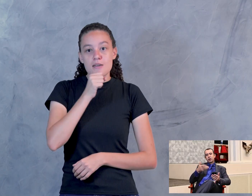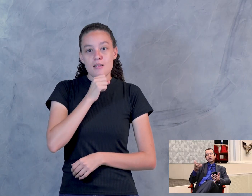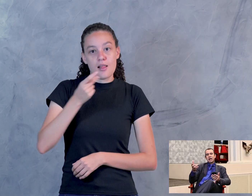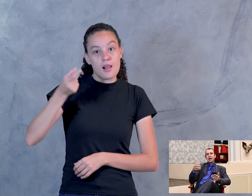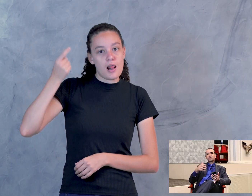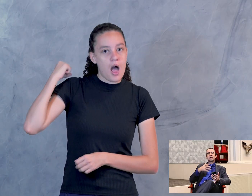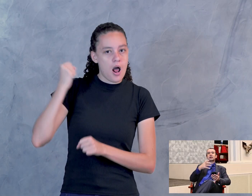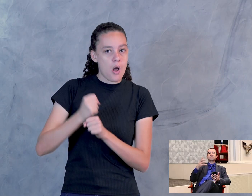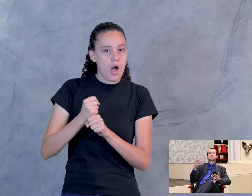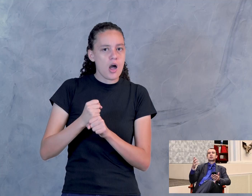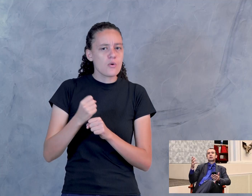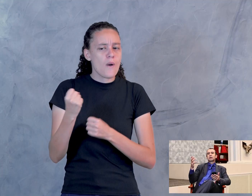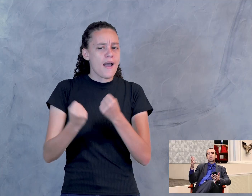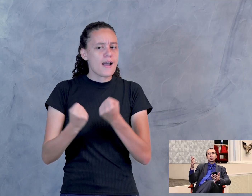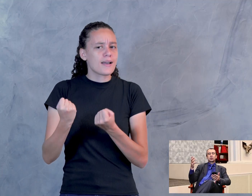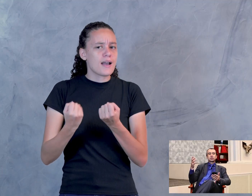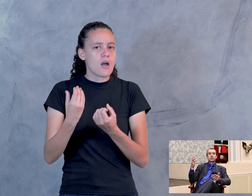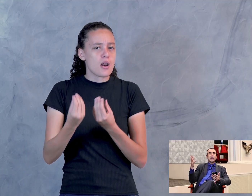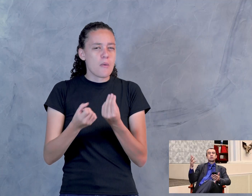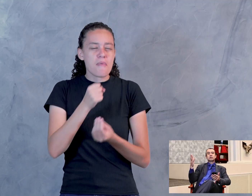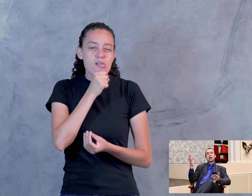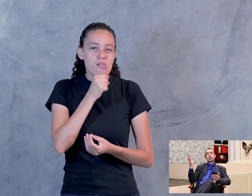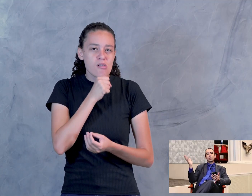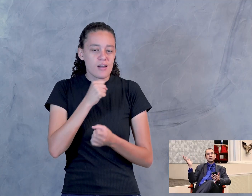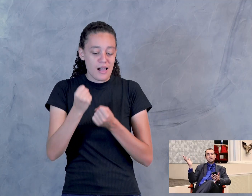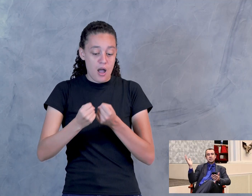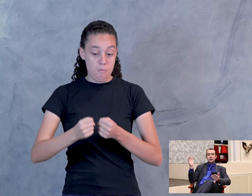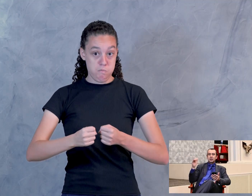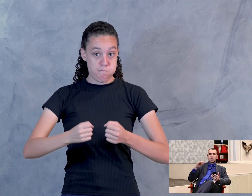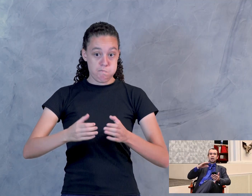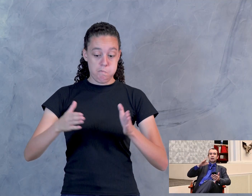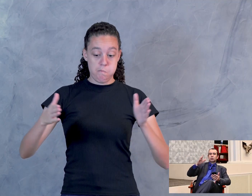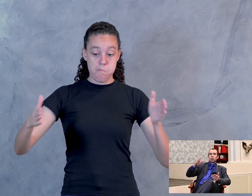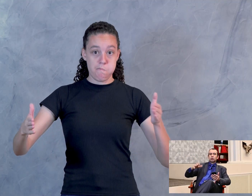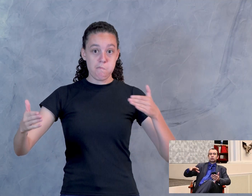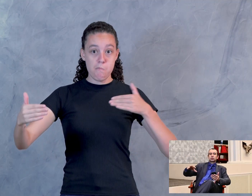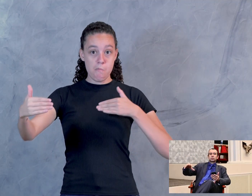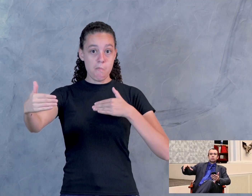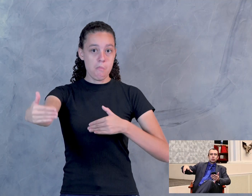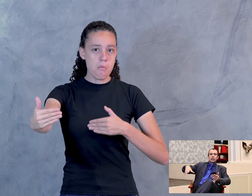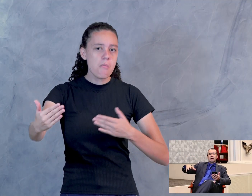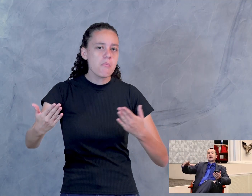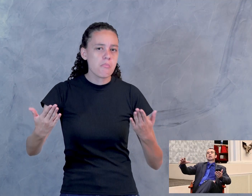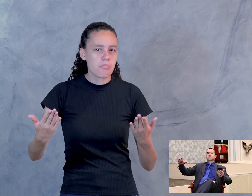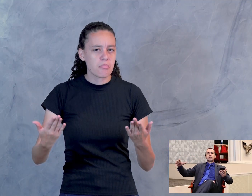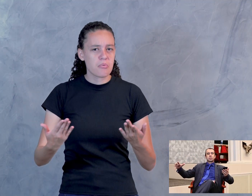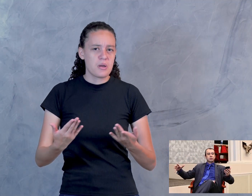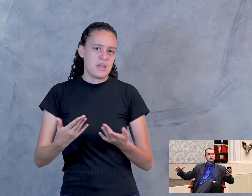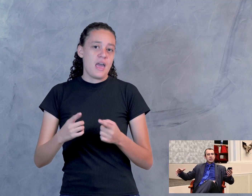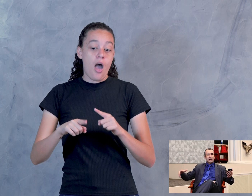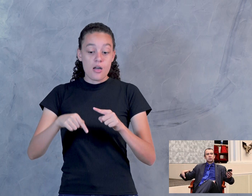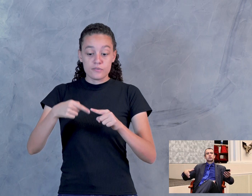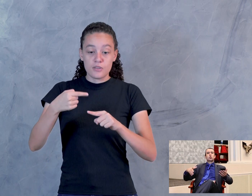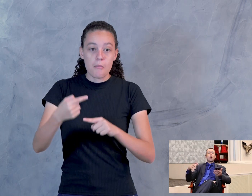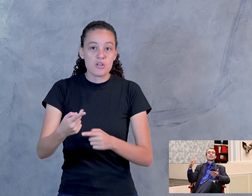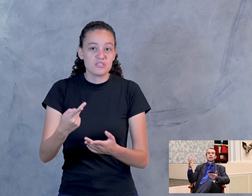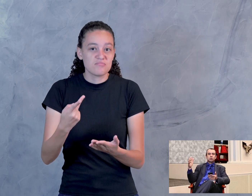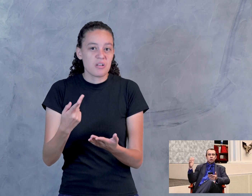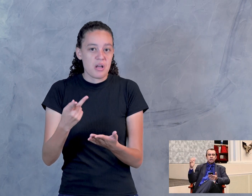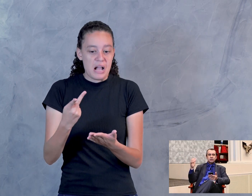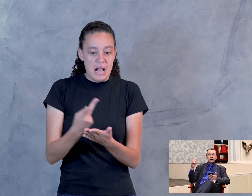nessa época os carros eram os velhos carrões, todos modelados, e depois vieram